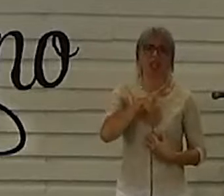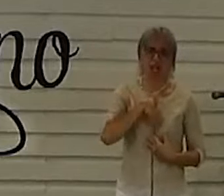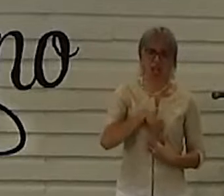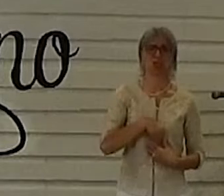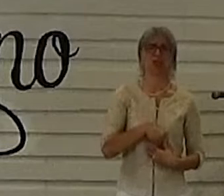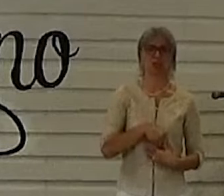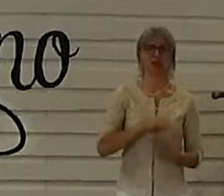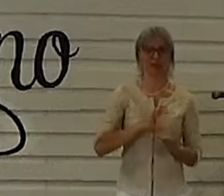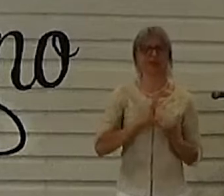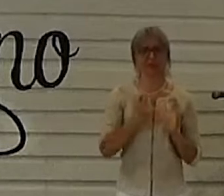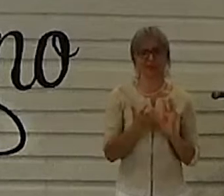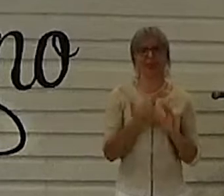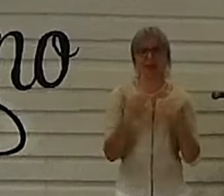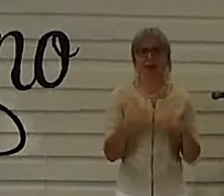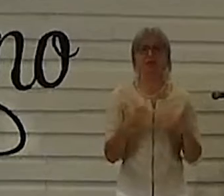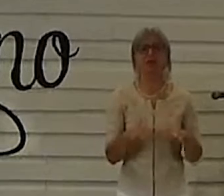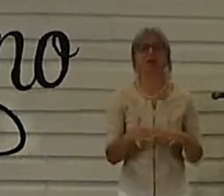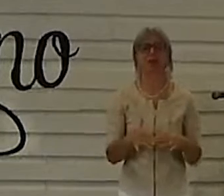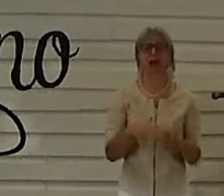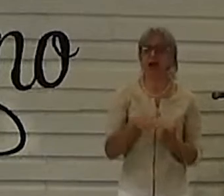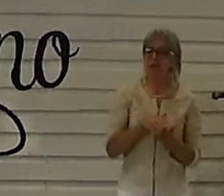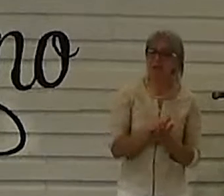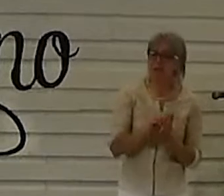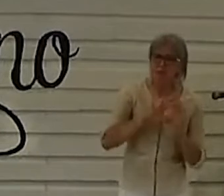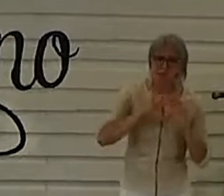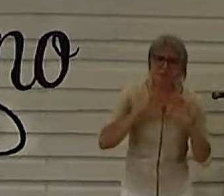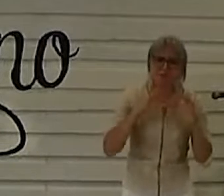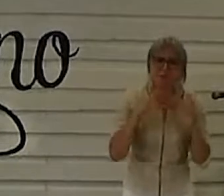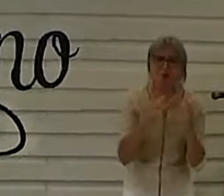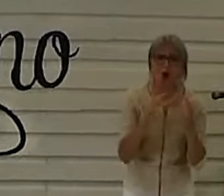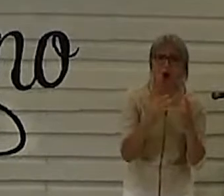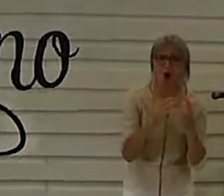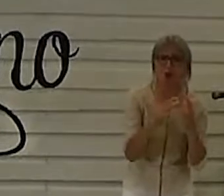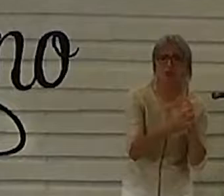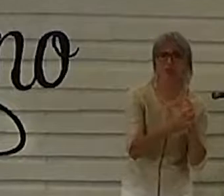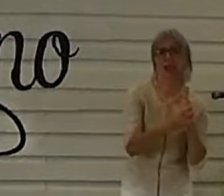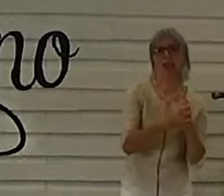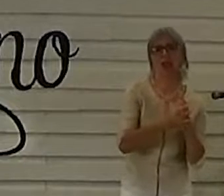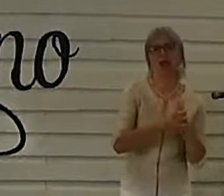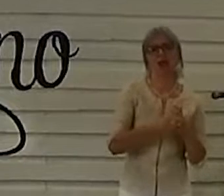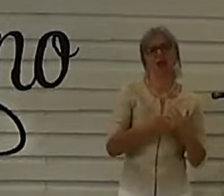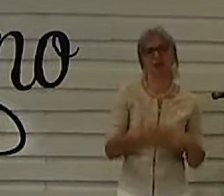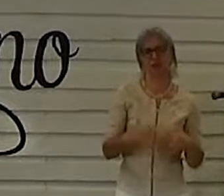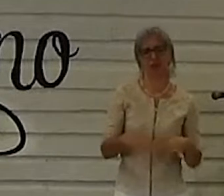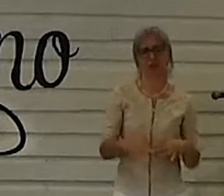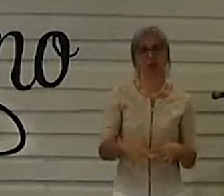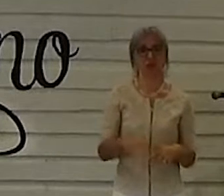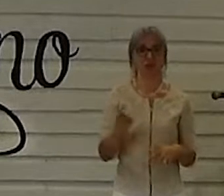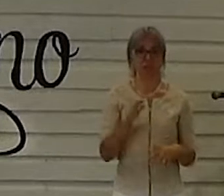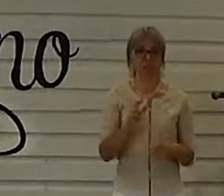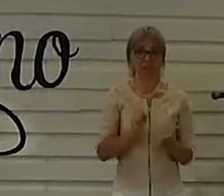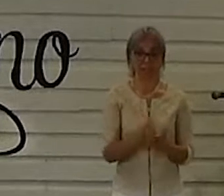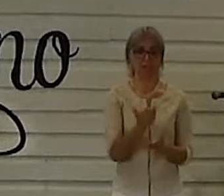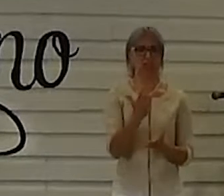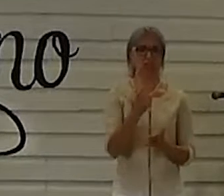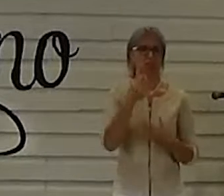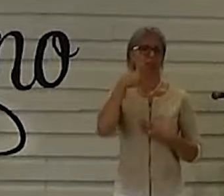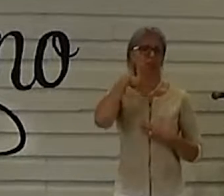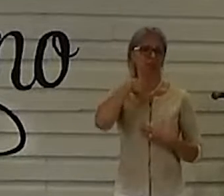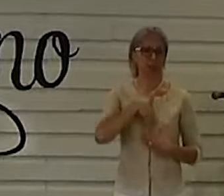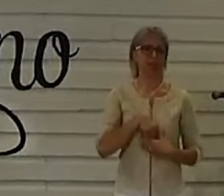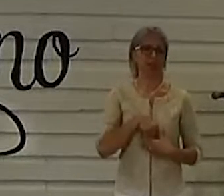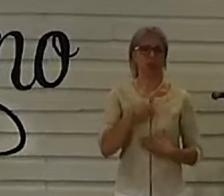È Cristo che vive in me. E se Cristo vive in te, tu sei come Cristo. Non può essere al